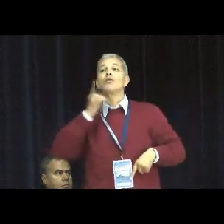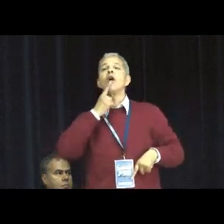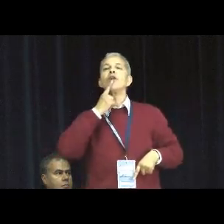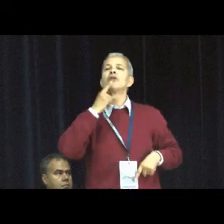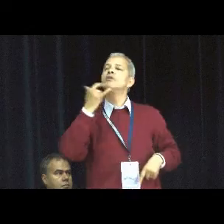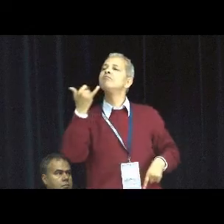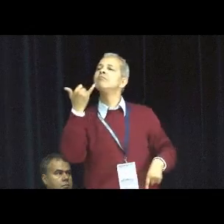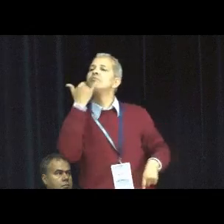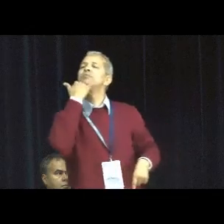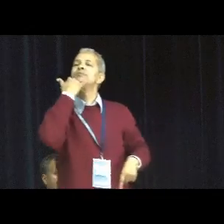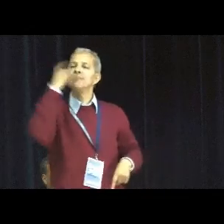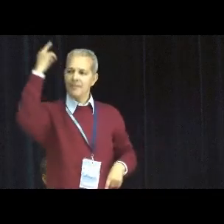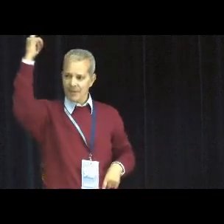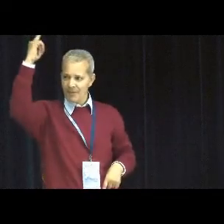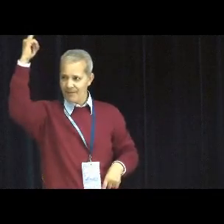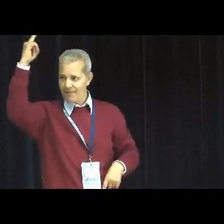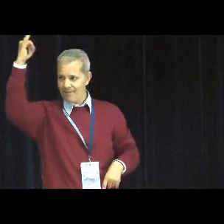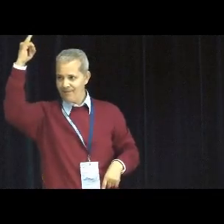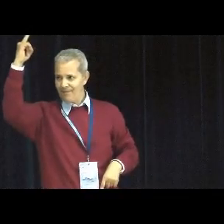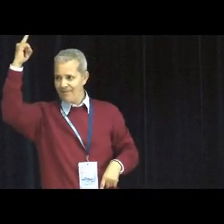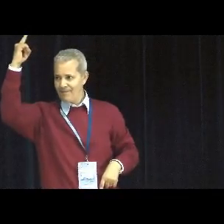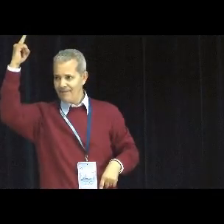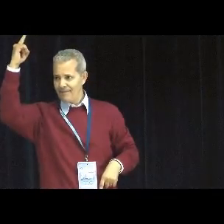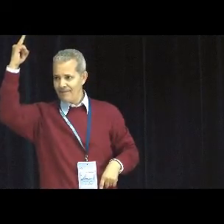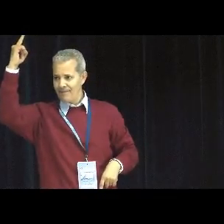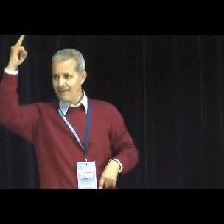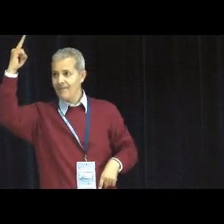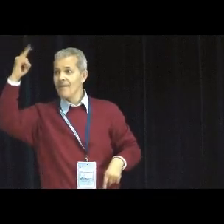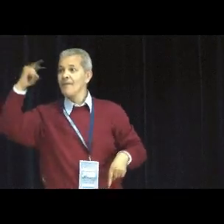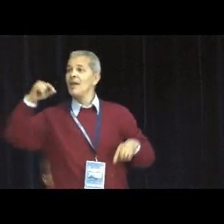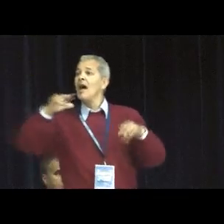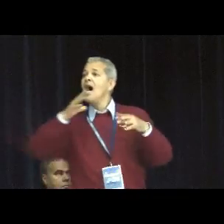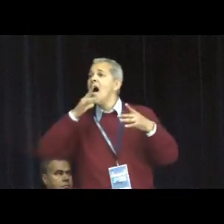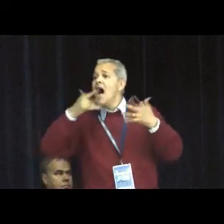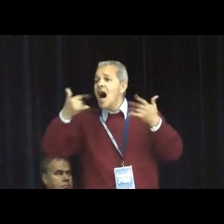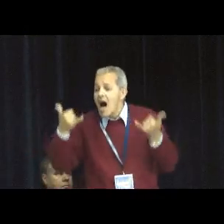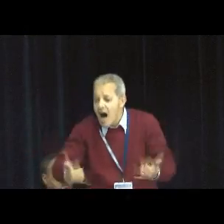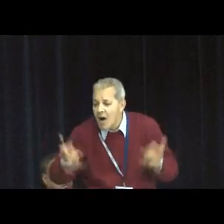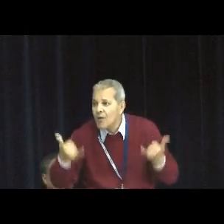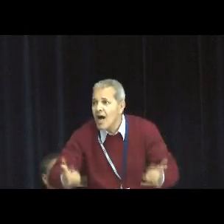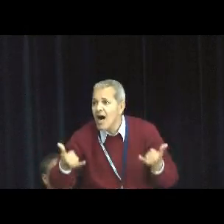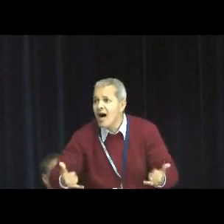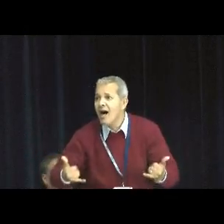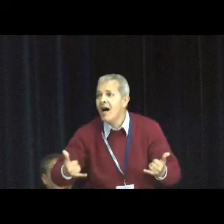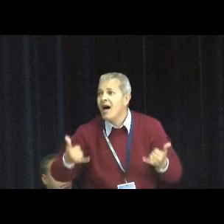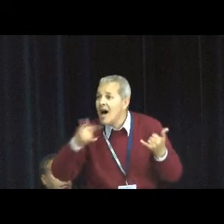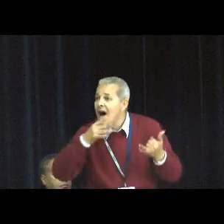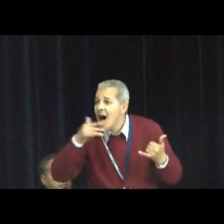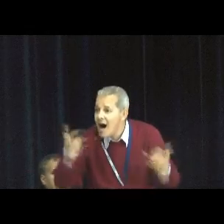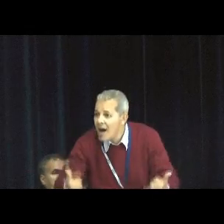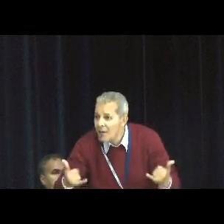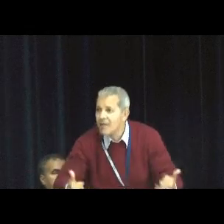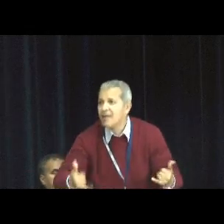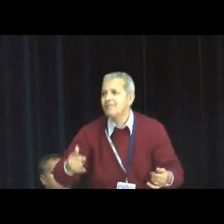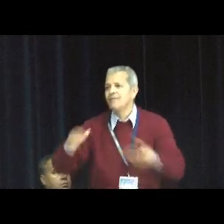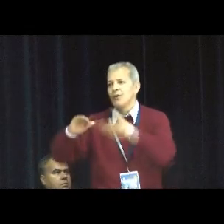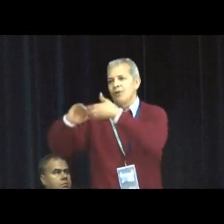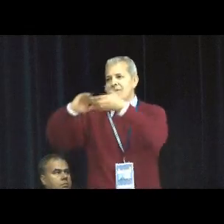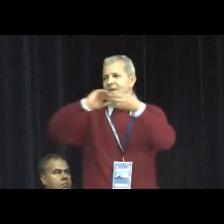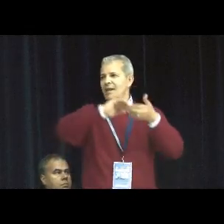هذا كنا كاملين نشتركوا في هذا، كان المفروض نلتجوا على هذا الوضع هذا. الان